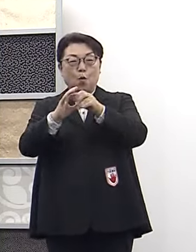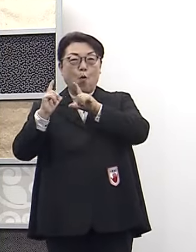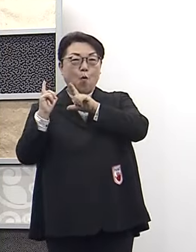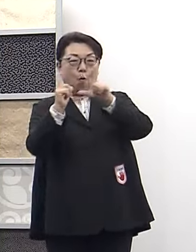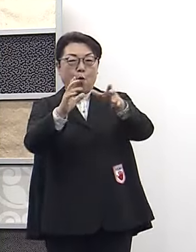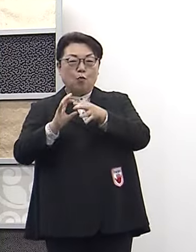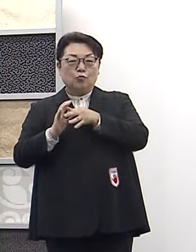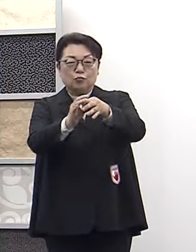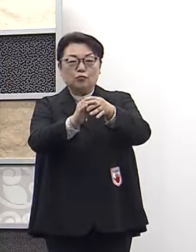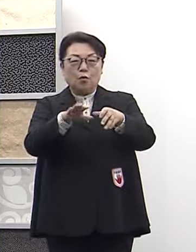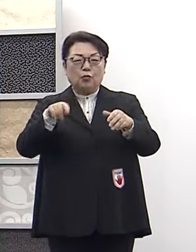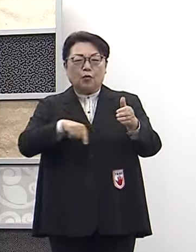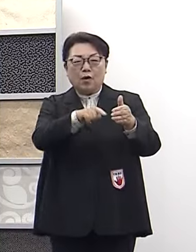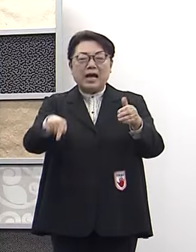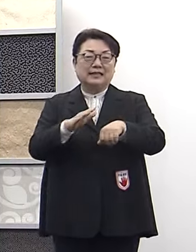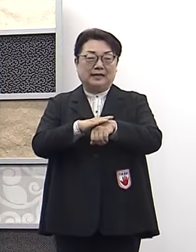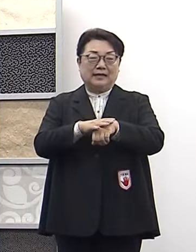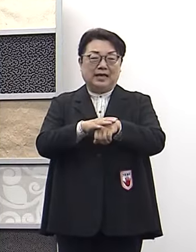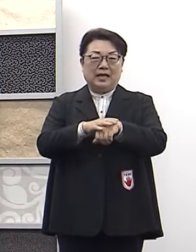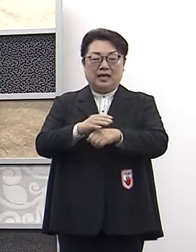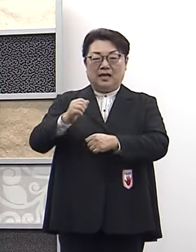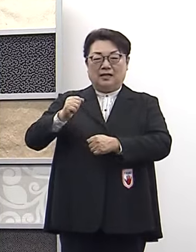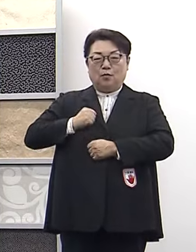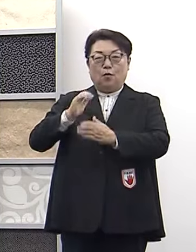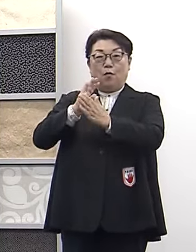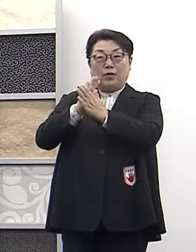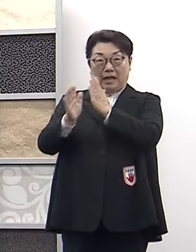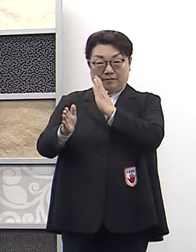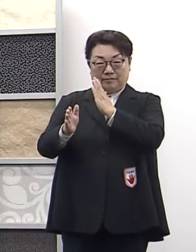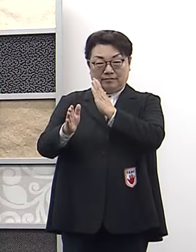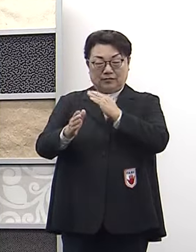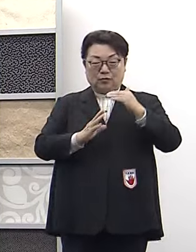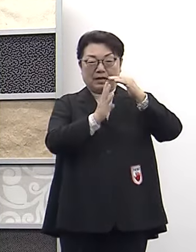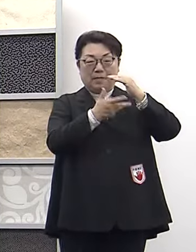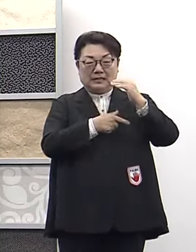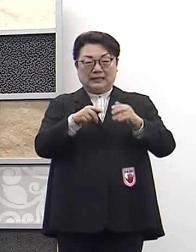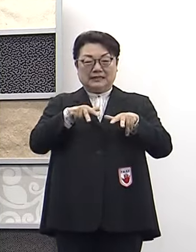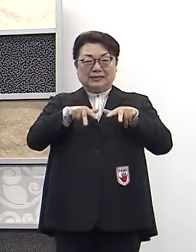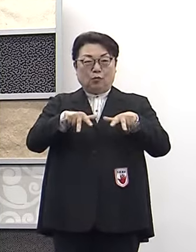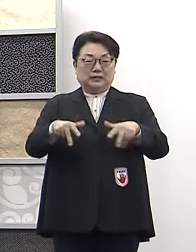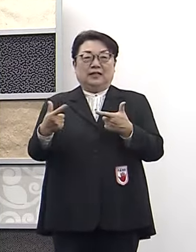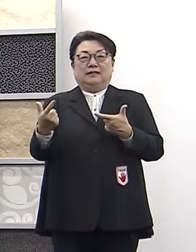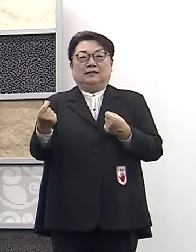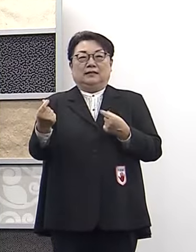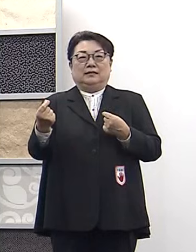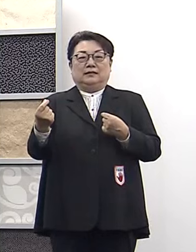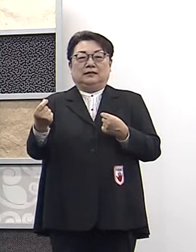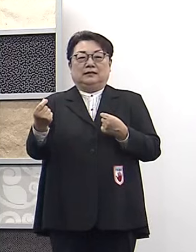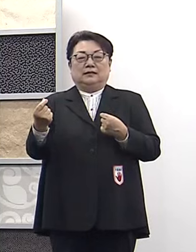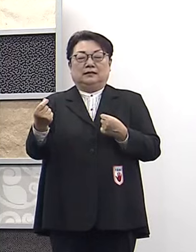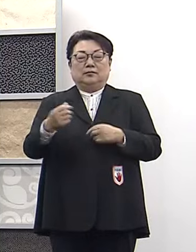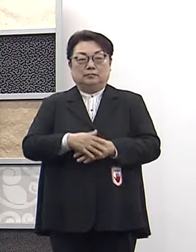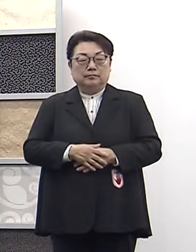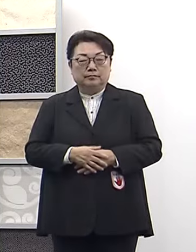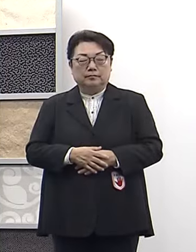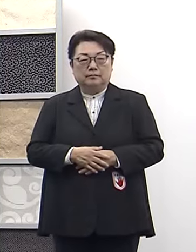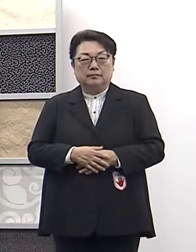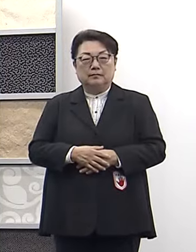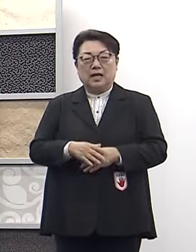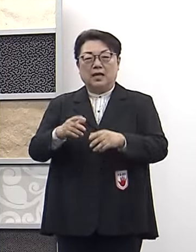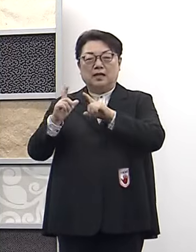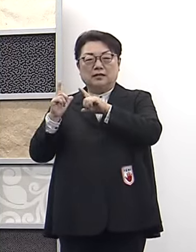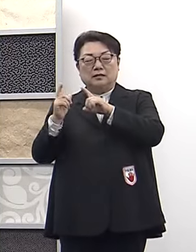題で問われているかと思います。兵庫県と、同じ山梨県、自治体としてですね、行政がこう事業を運営していくには、機能